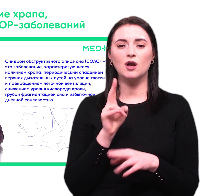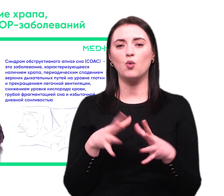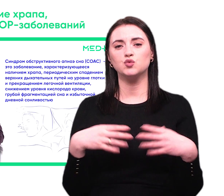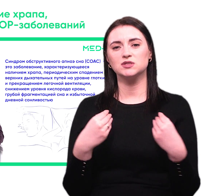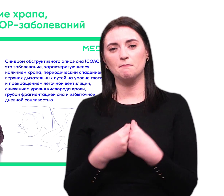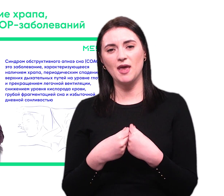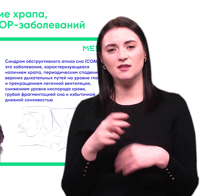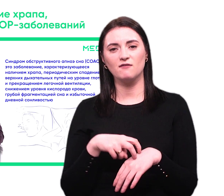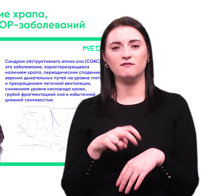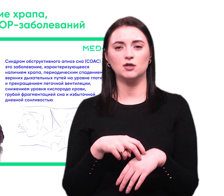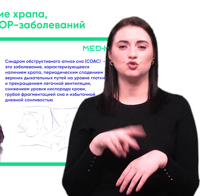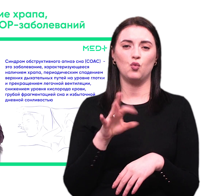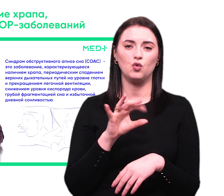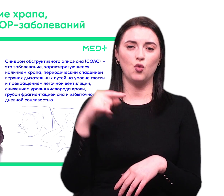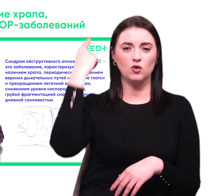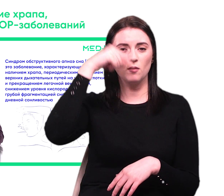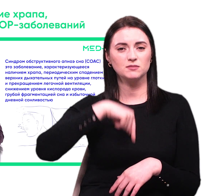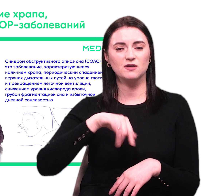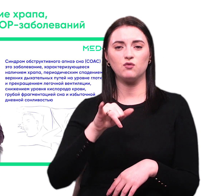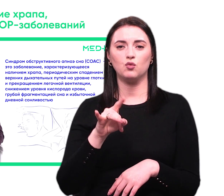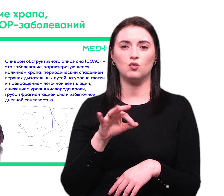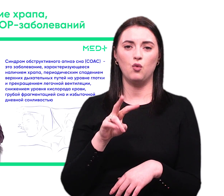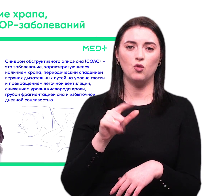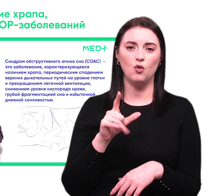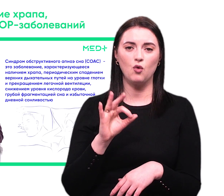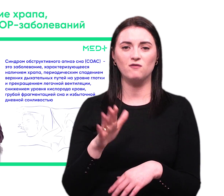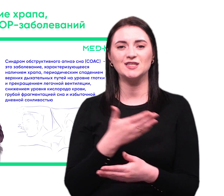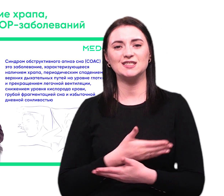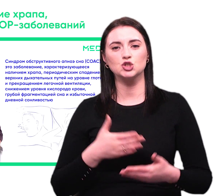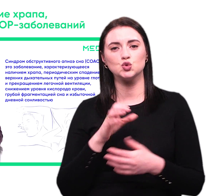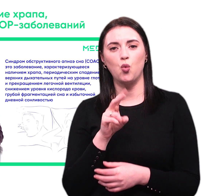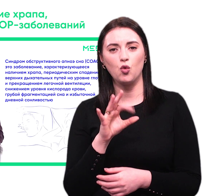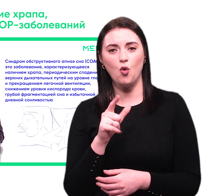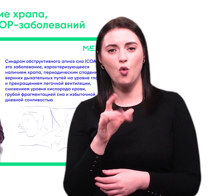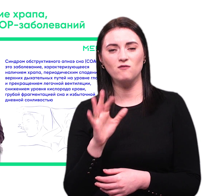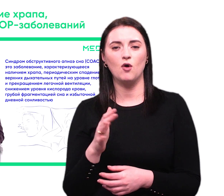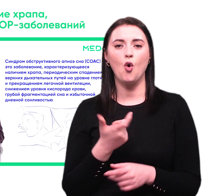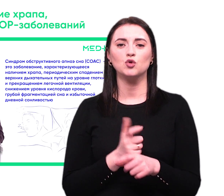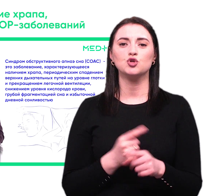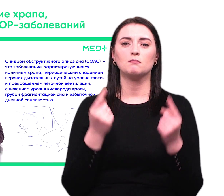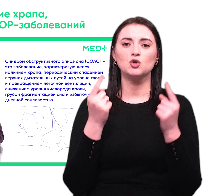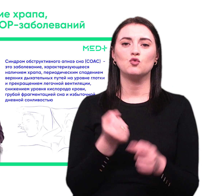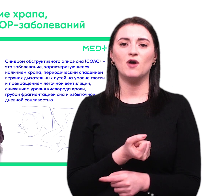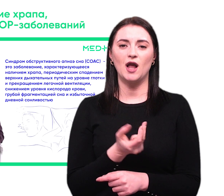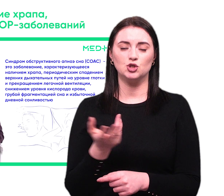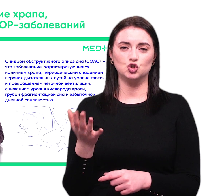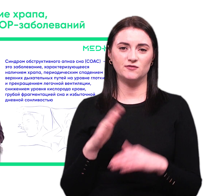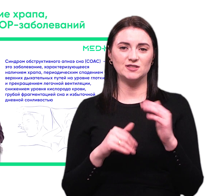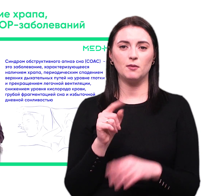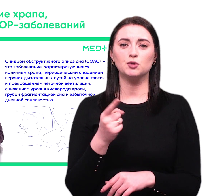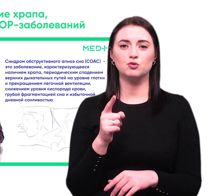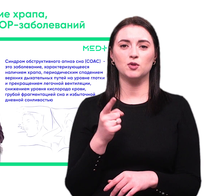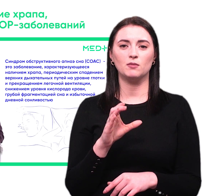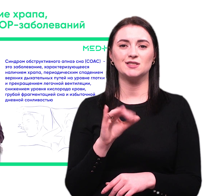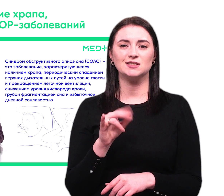врачей, как у отоларингологов, у психологов, урологов, сексологов, у очень большого количества специалистов. Почему? Потому что